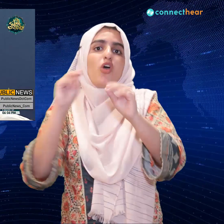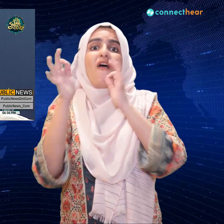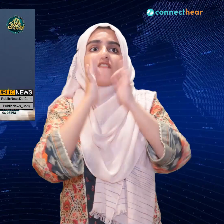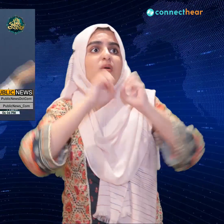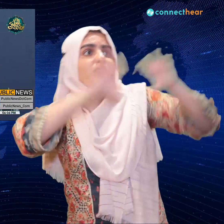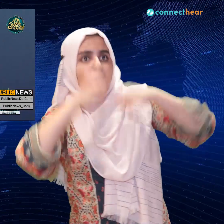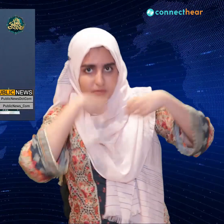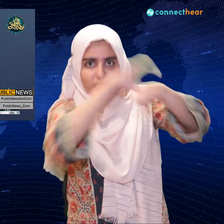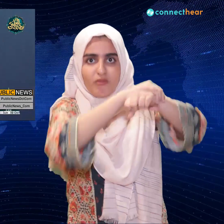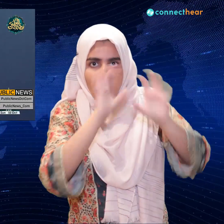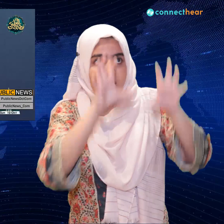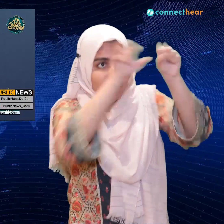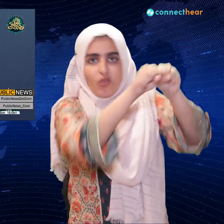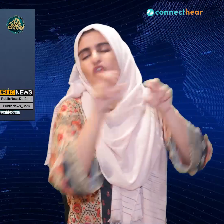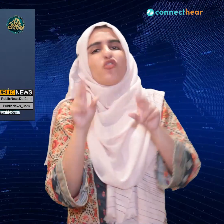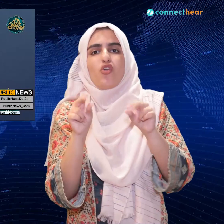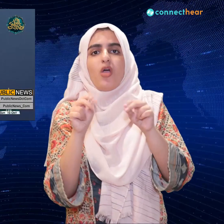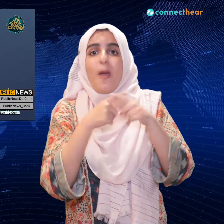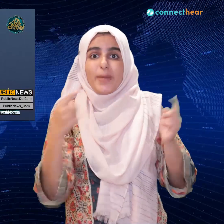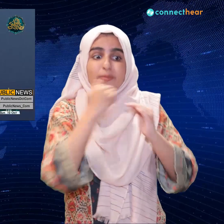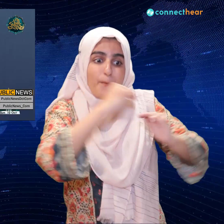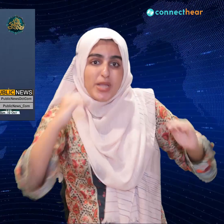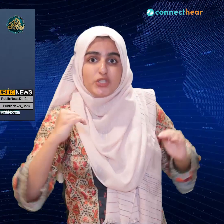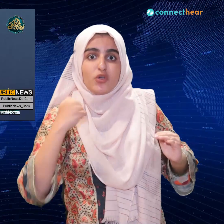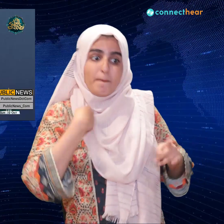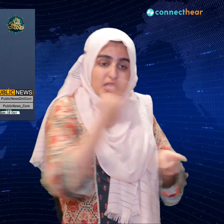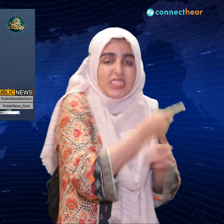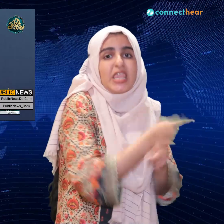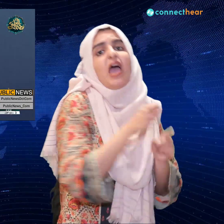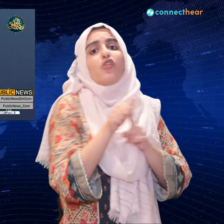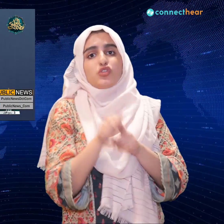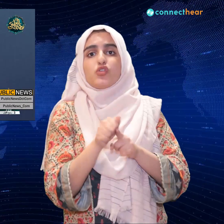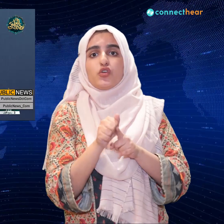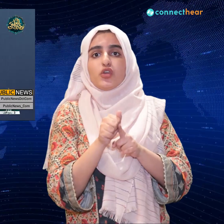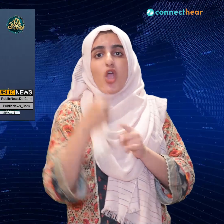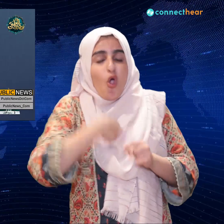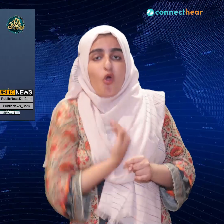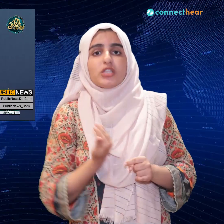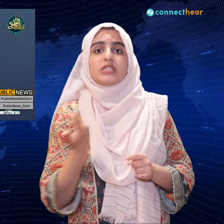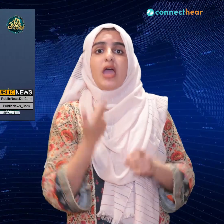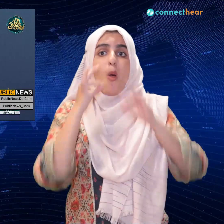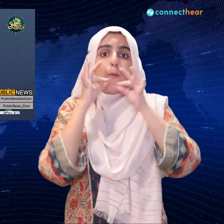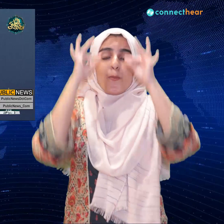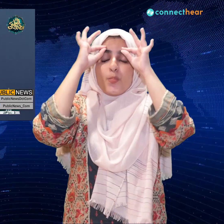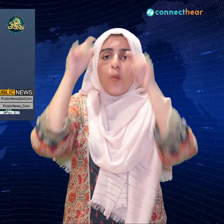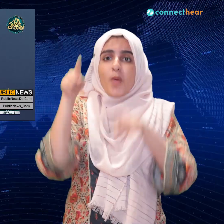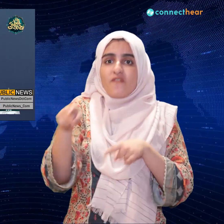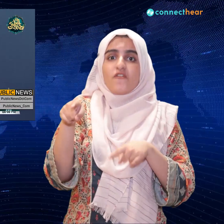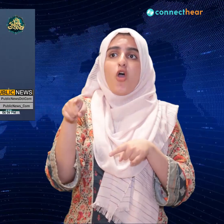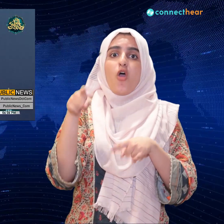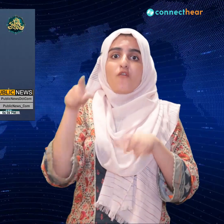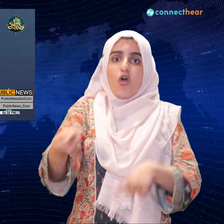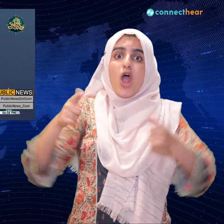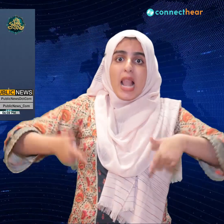روک سکتے، لیکن آپ ایک دوسرا بچوں کو چوائس تو دے سکتے ہیں کہ ایک اپنے نبی صلی اللہ علیہ وسلم کی جو راستہ